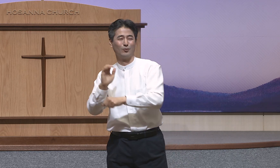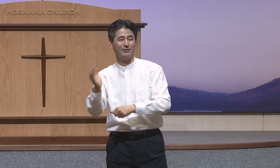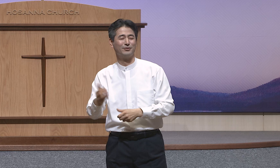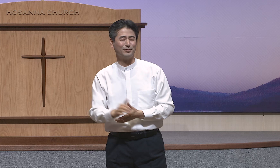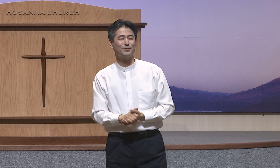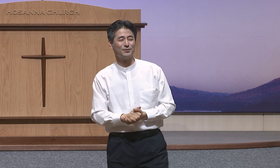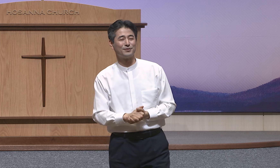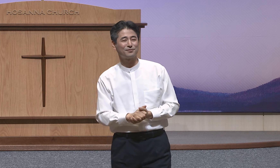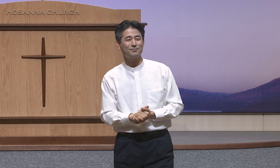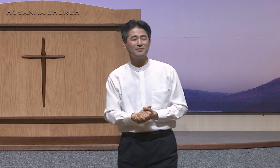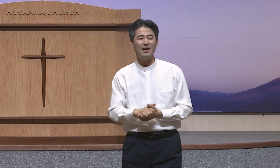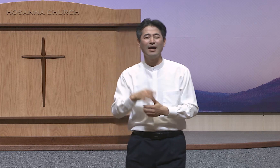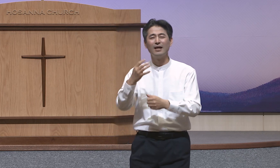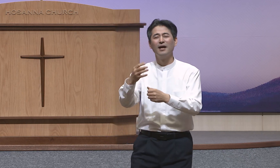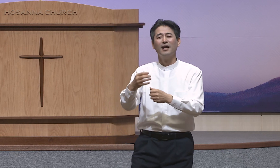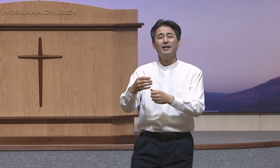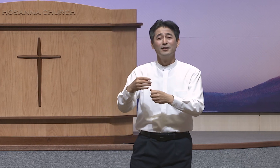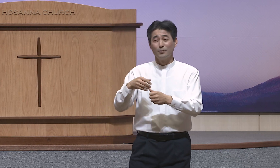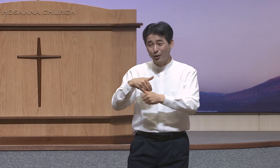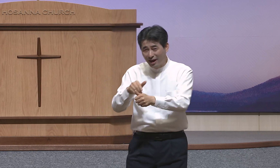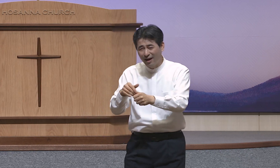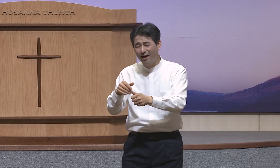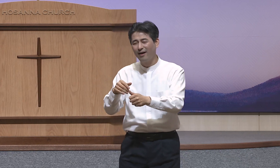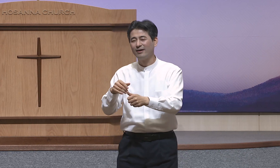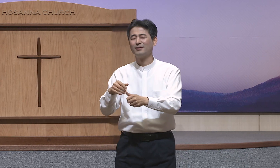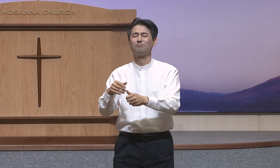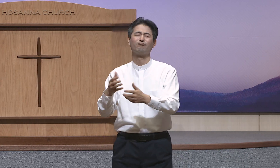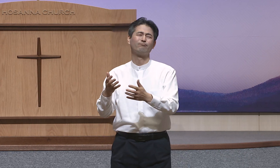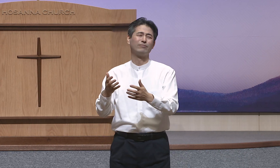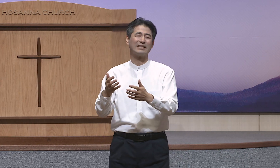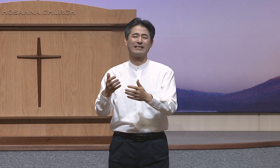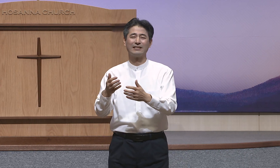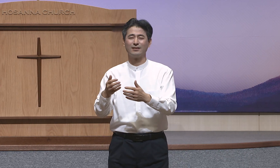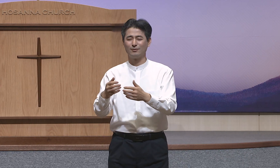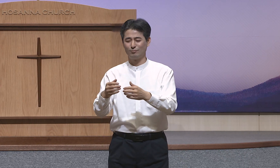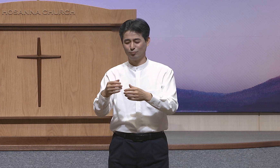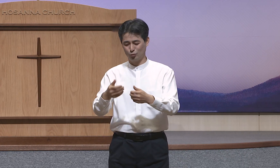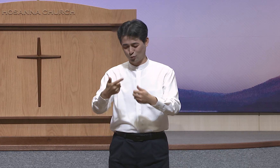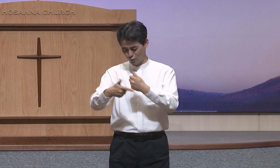나중에 알게 되고 그곳에 갔습니다.